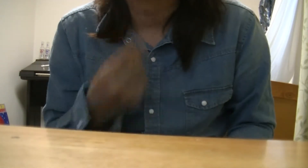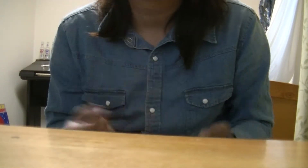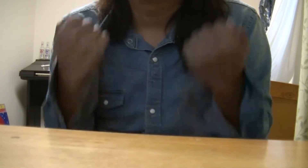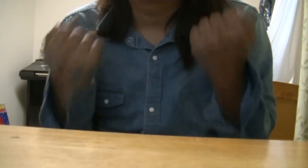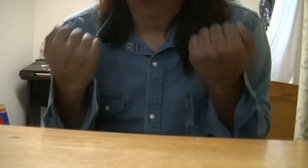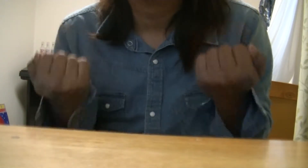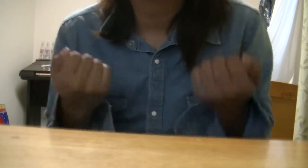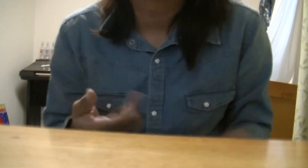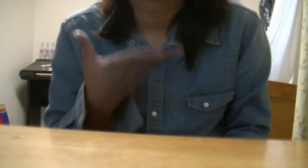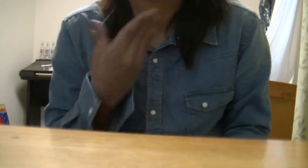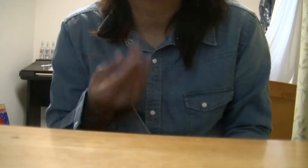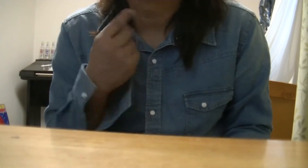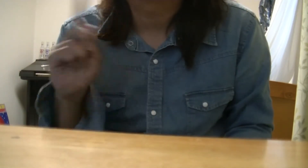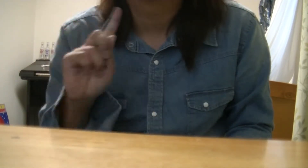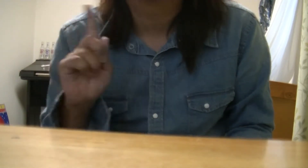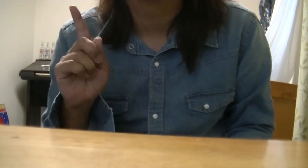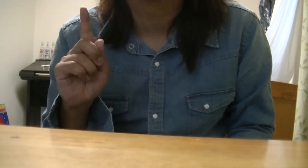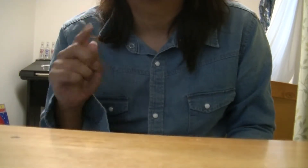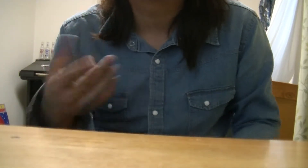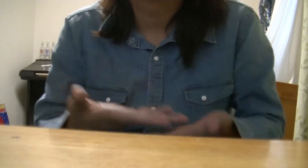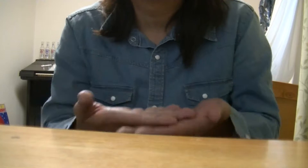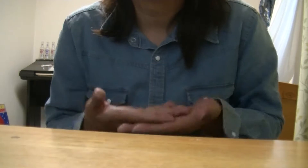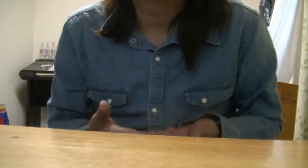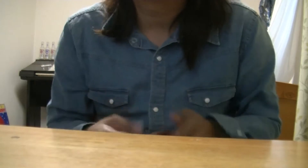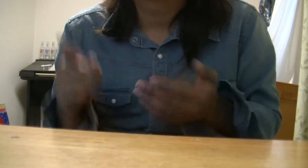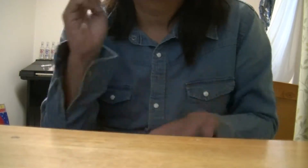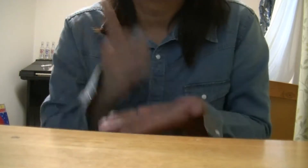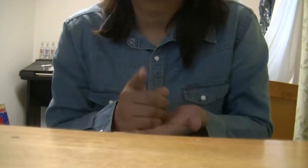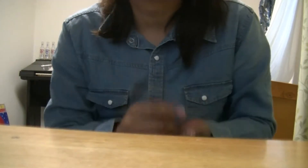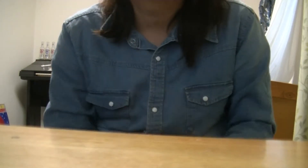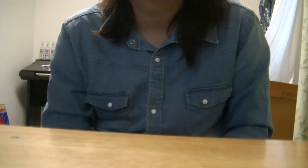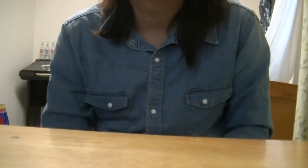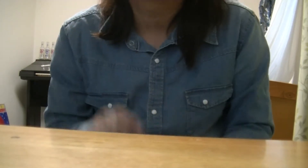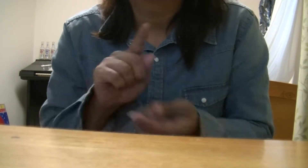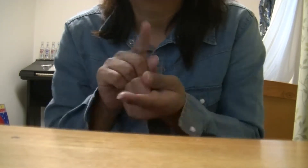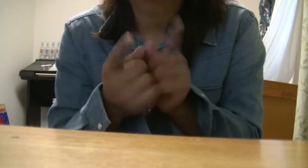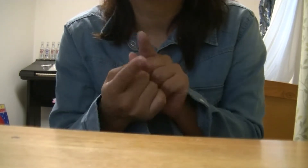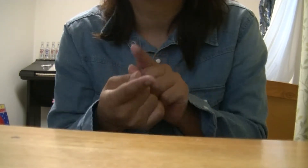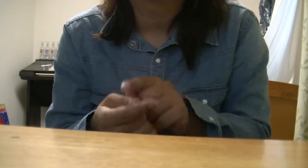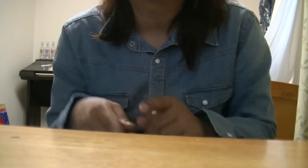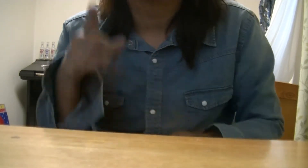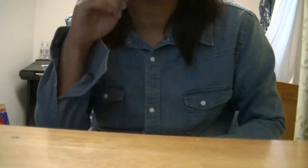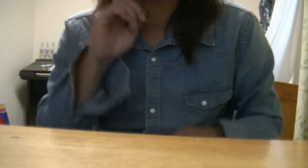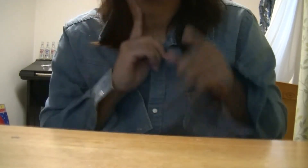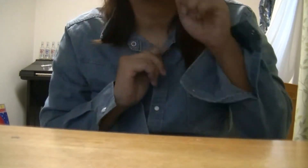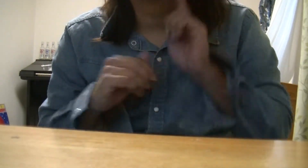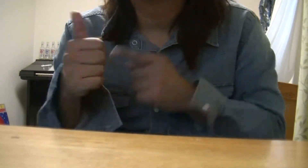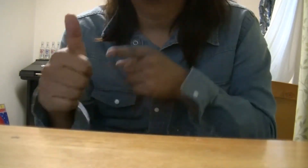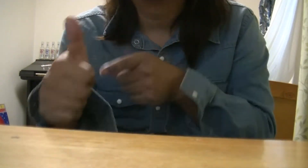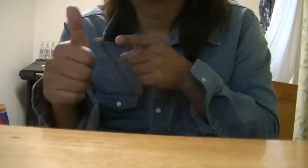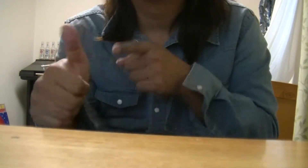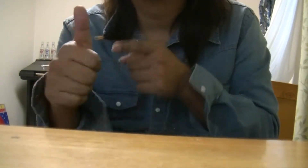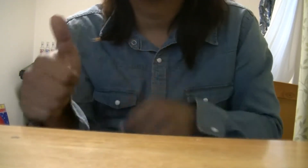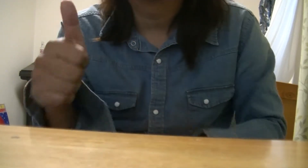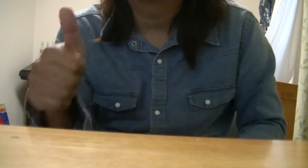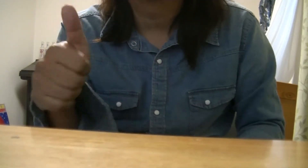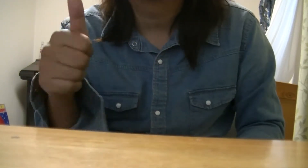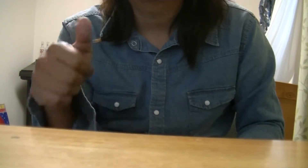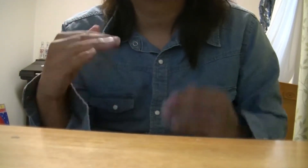。なぜか解釈だからです。反対に否定的解釈力の達人で生きると決めれば、その